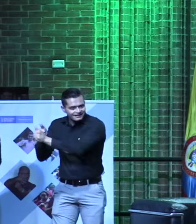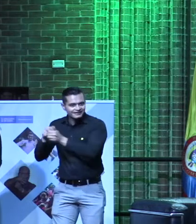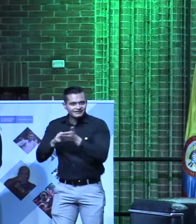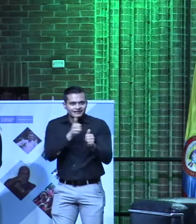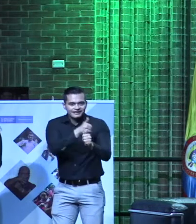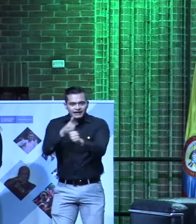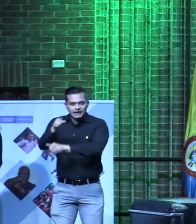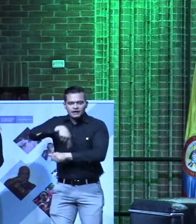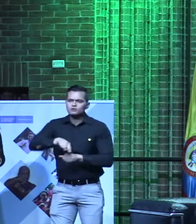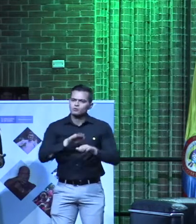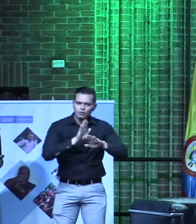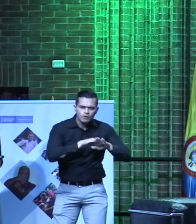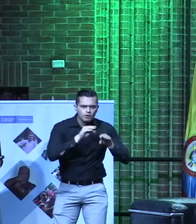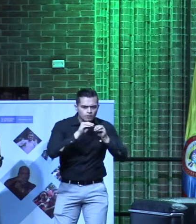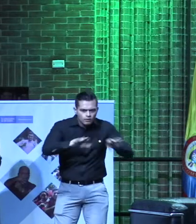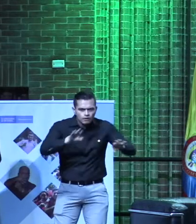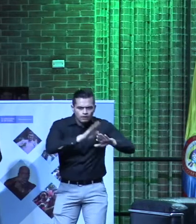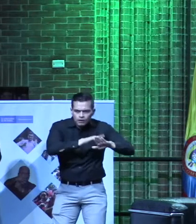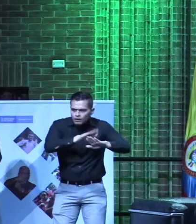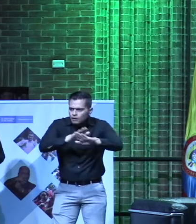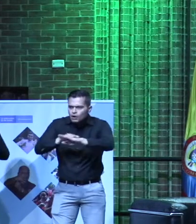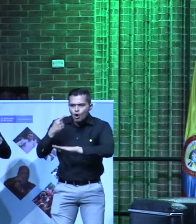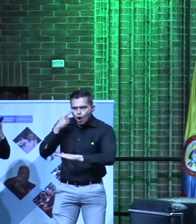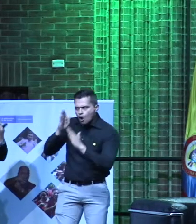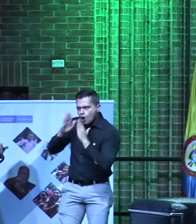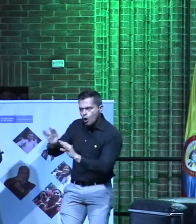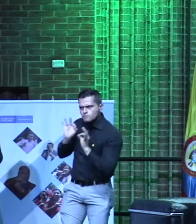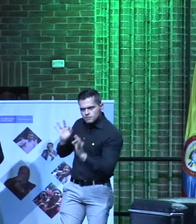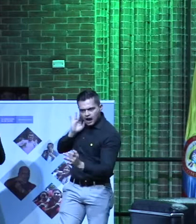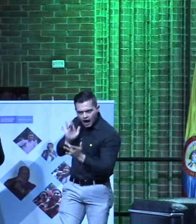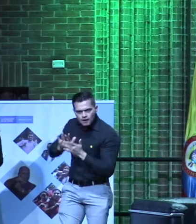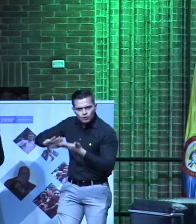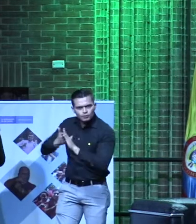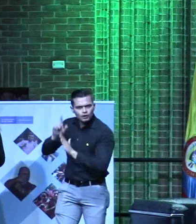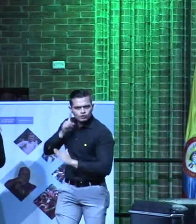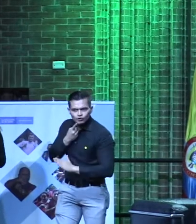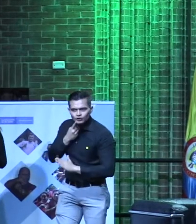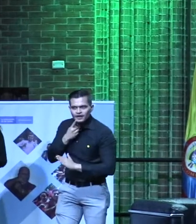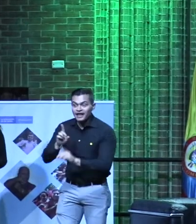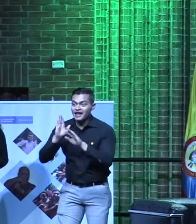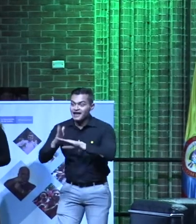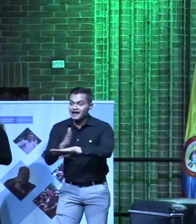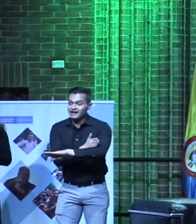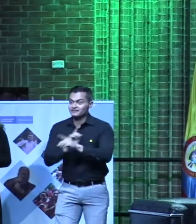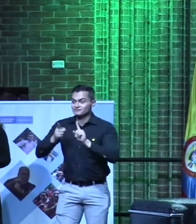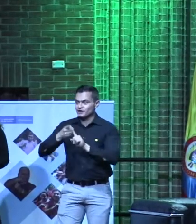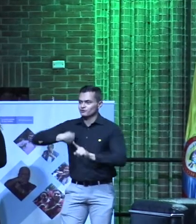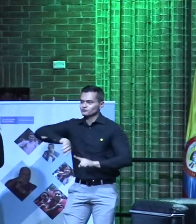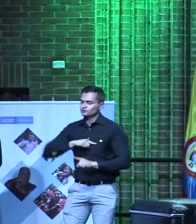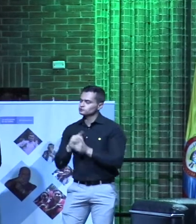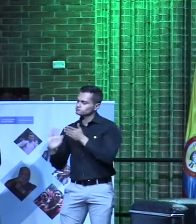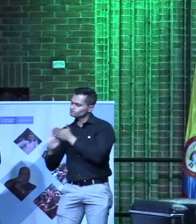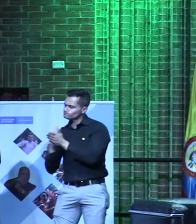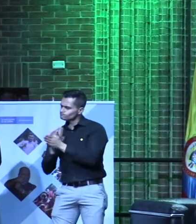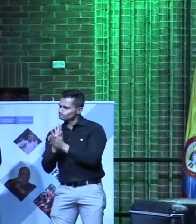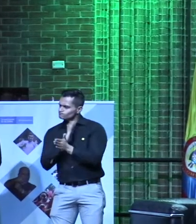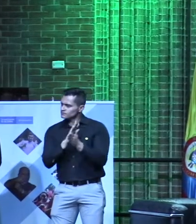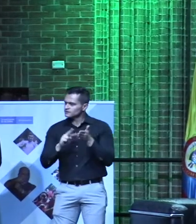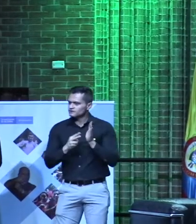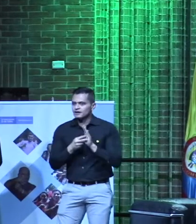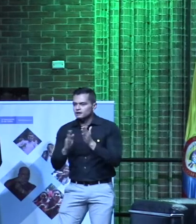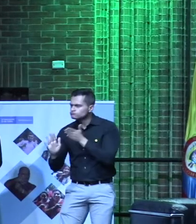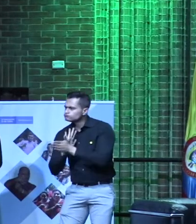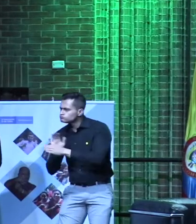las personas sordas. Pero no lo podemos hacer si el instituto no tiene los datos y no conoce su población. Entonces definimos una línea de gestión